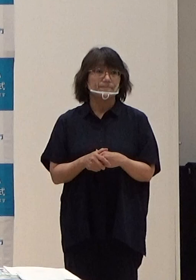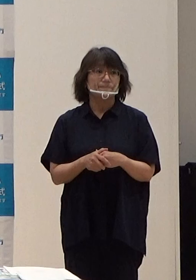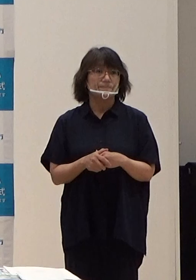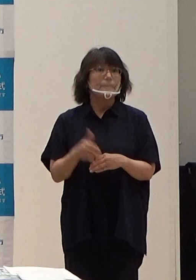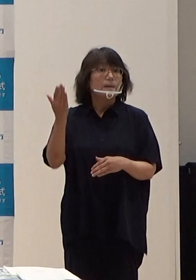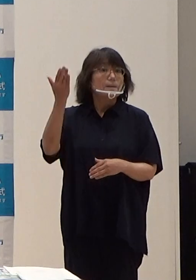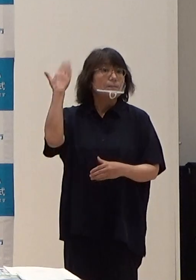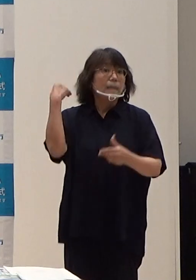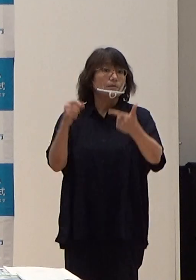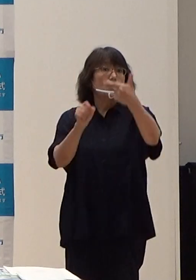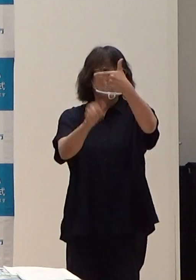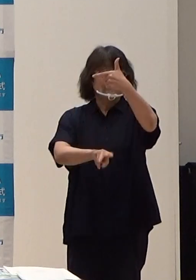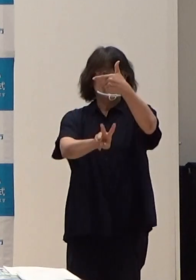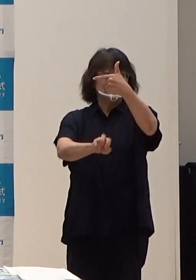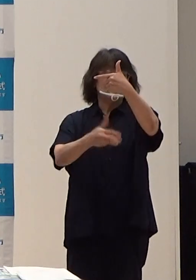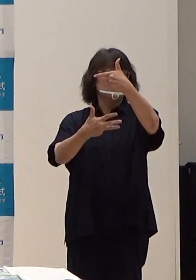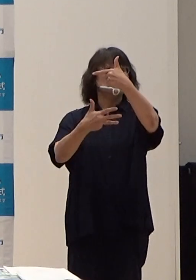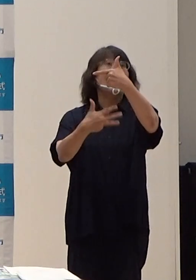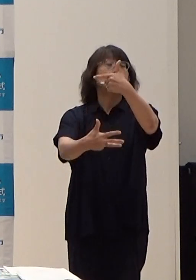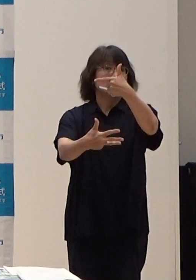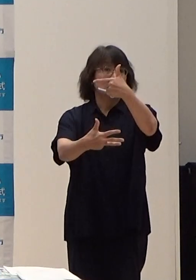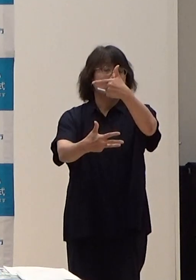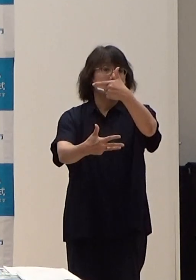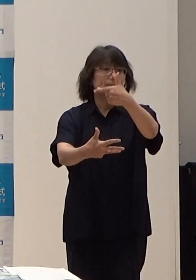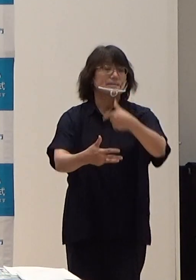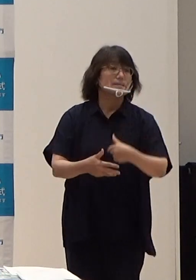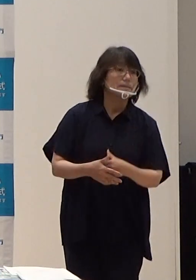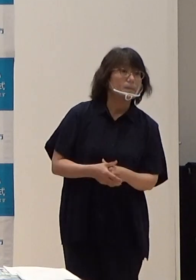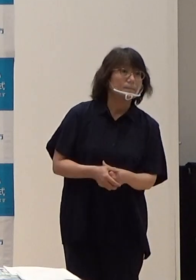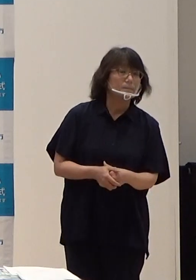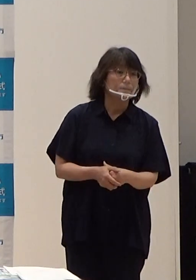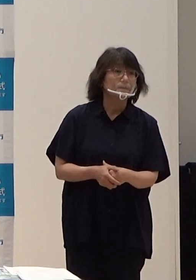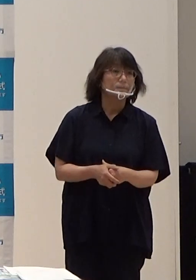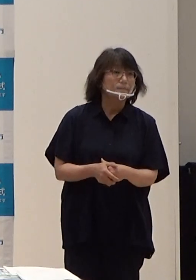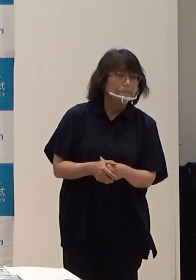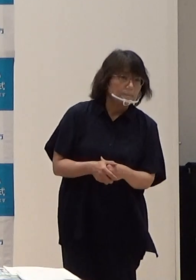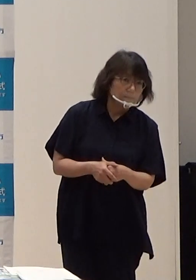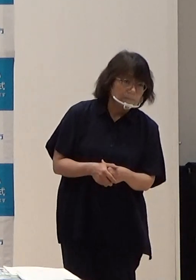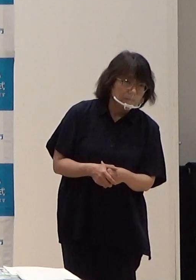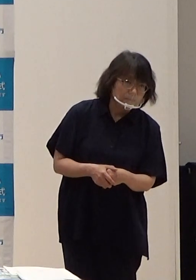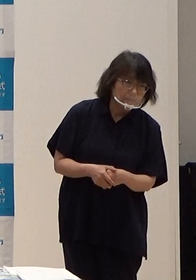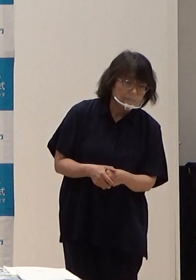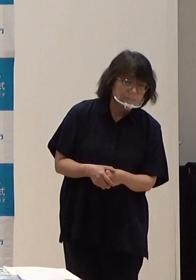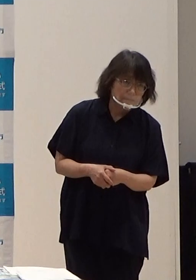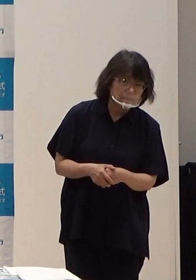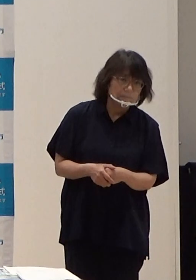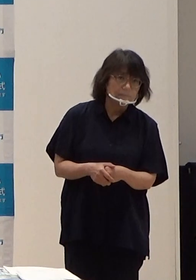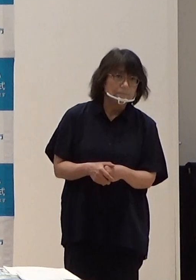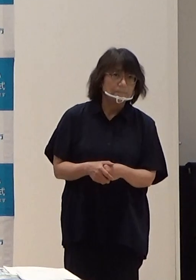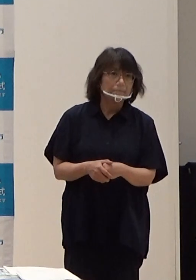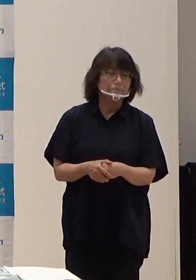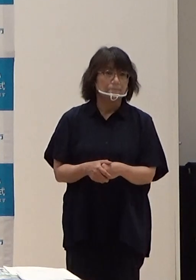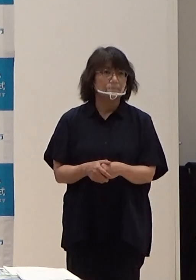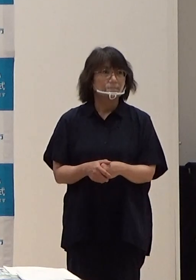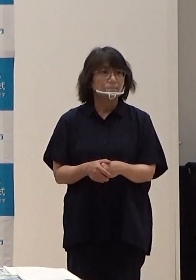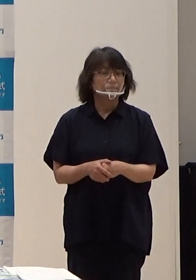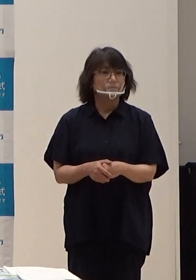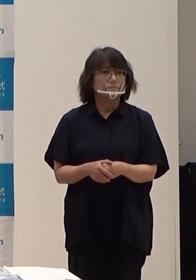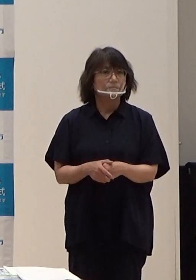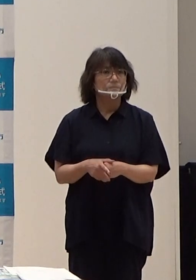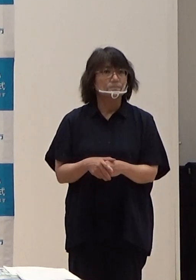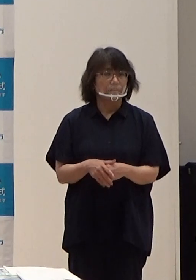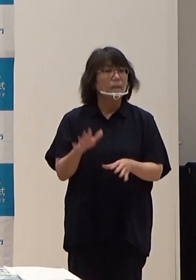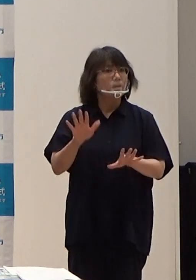回6月28日に争点整理手続きを実施したということを受けて、その後またその日程を調